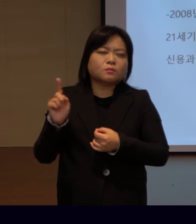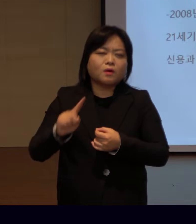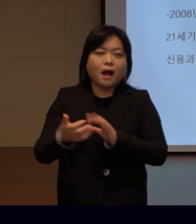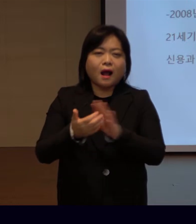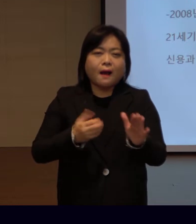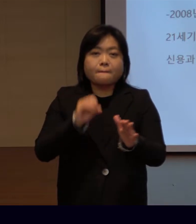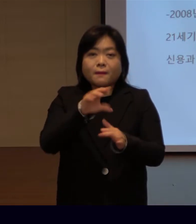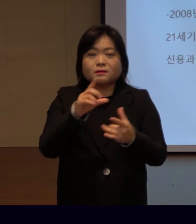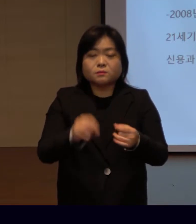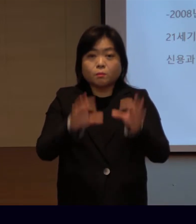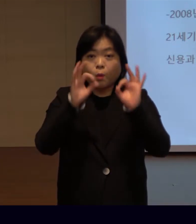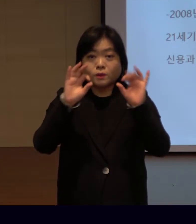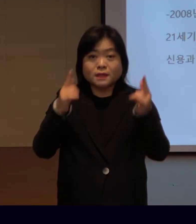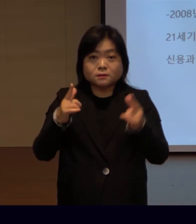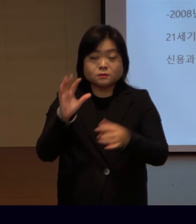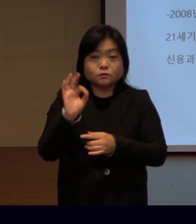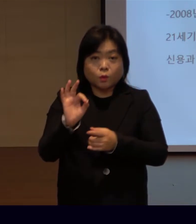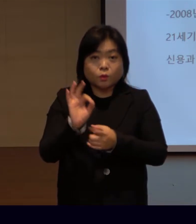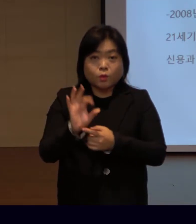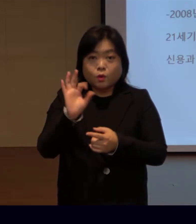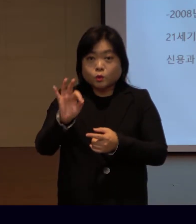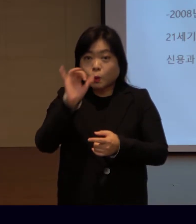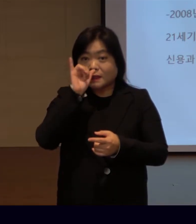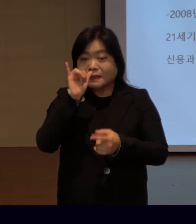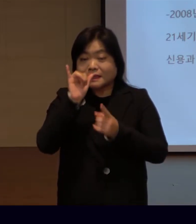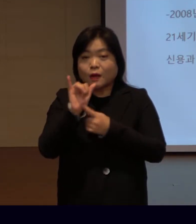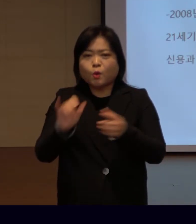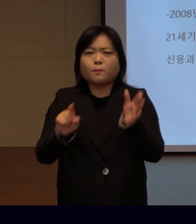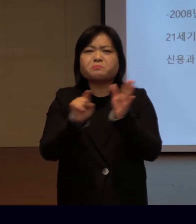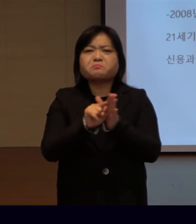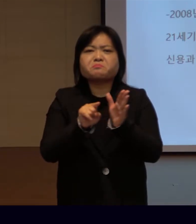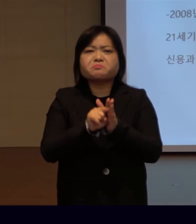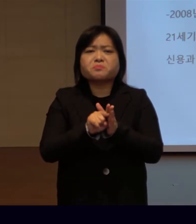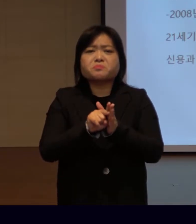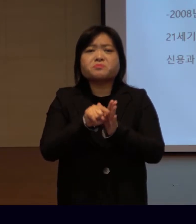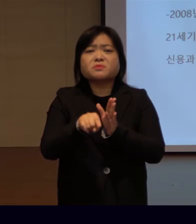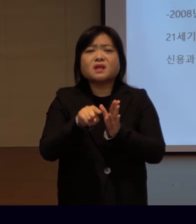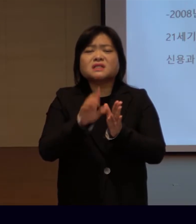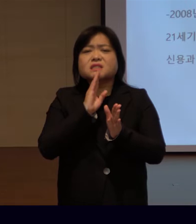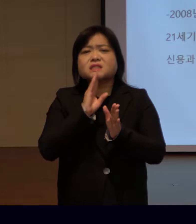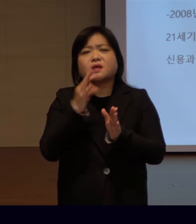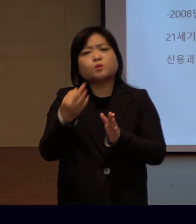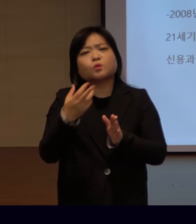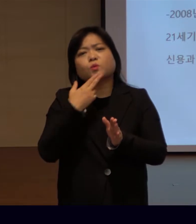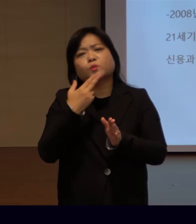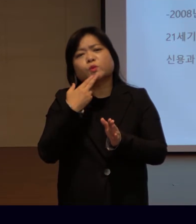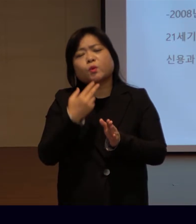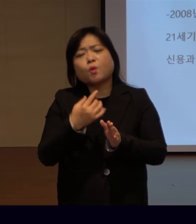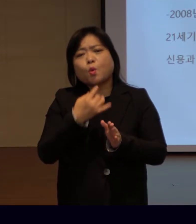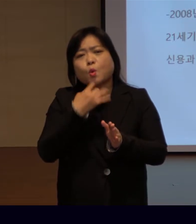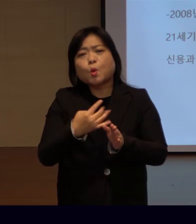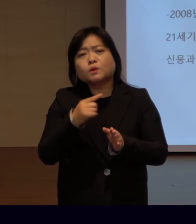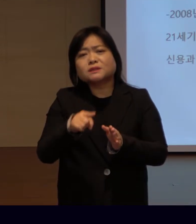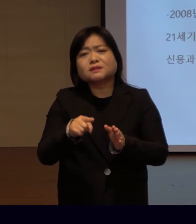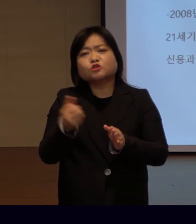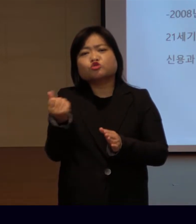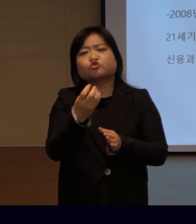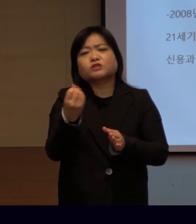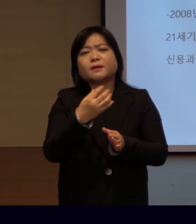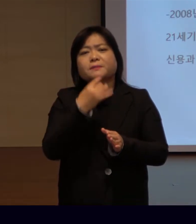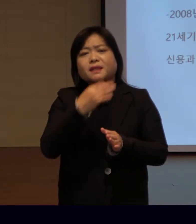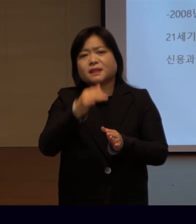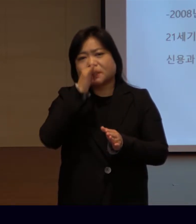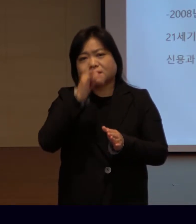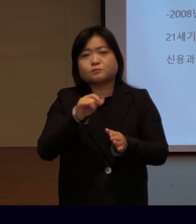것처럼 보이지 않는 돈이 있다고 믿었던 곳에 실제 돈은 없습니다. 오로지 그저 숫자만